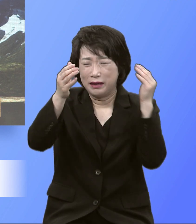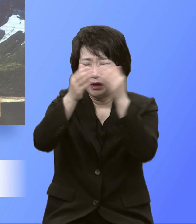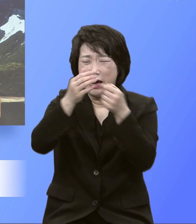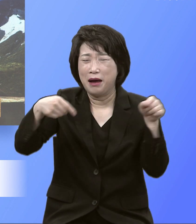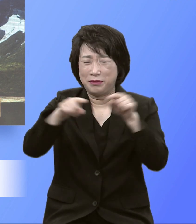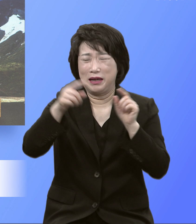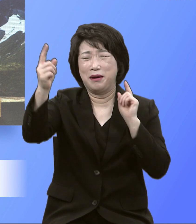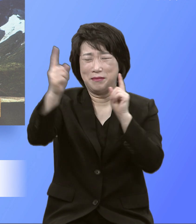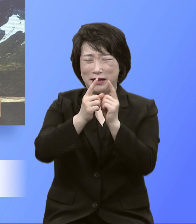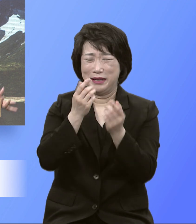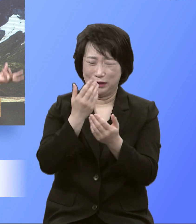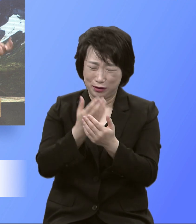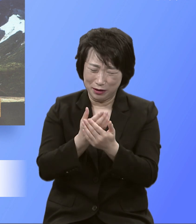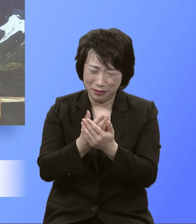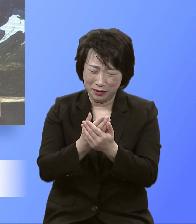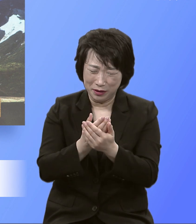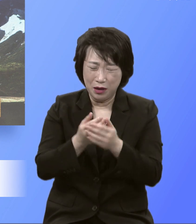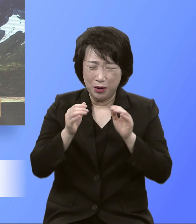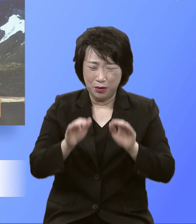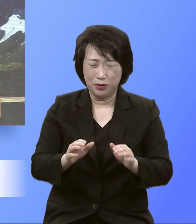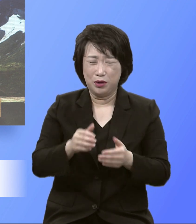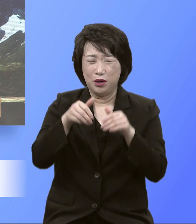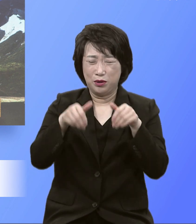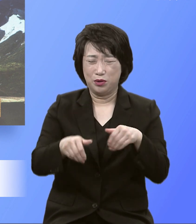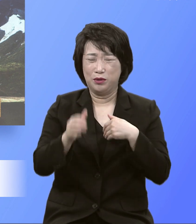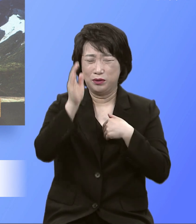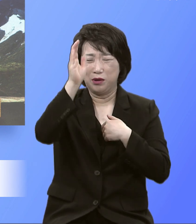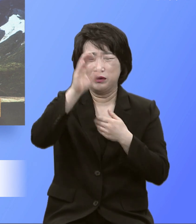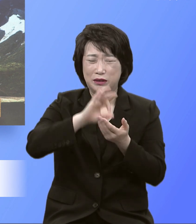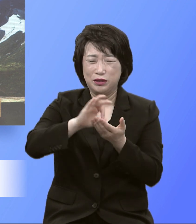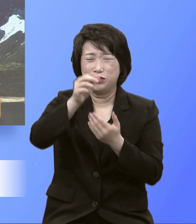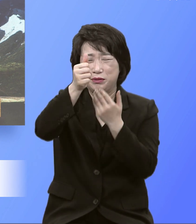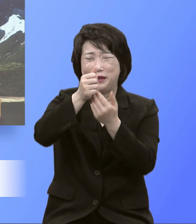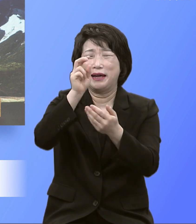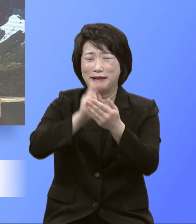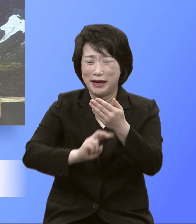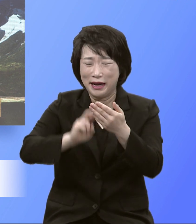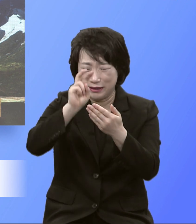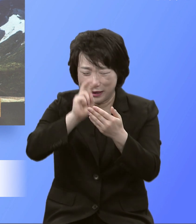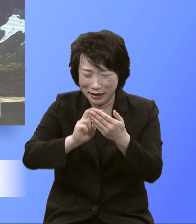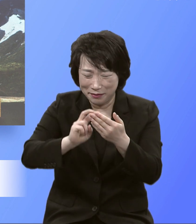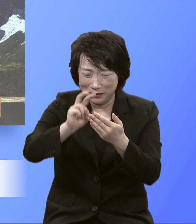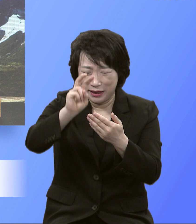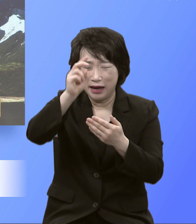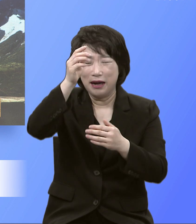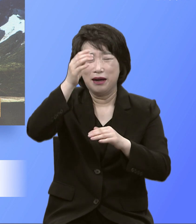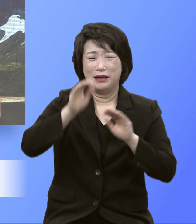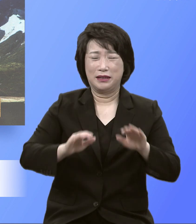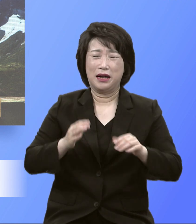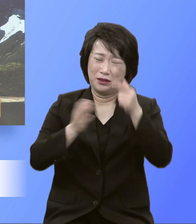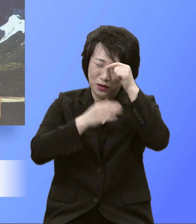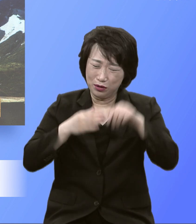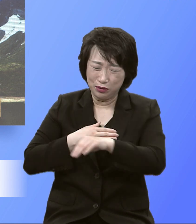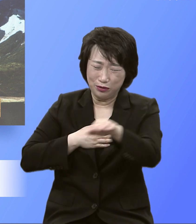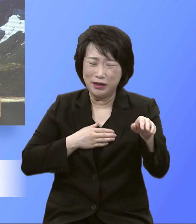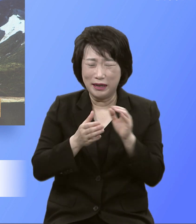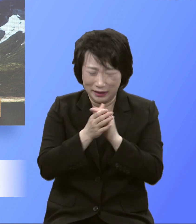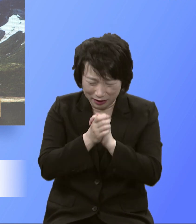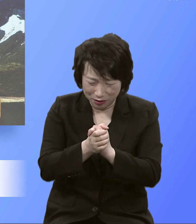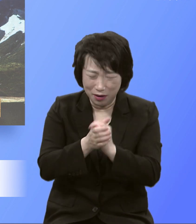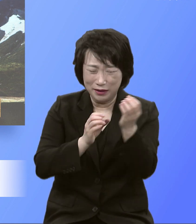만나게 하옵소서. 오늘 또 종을 써주신 주님을 찬양합니다. 우리 성도들의